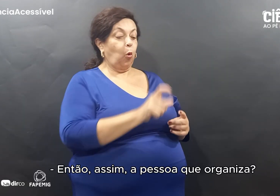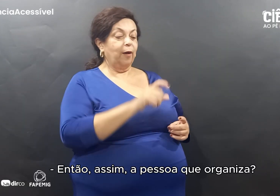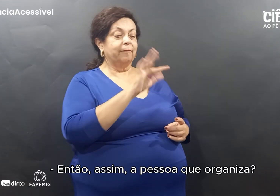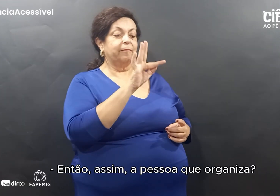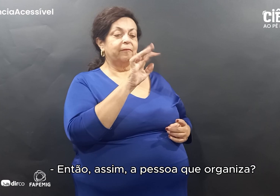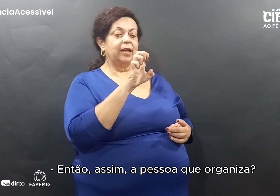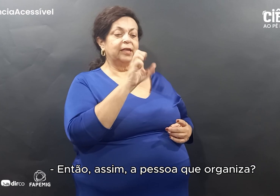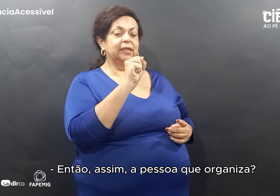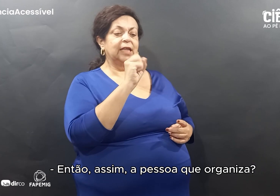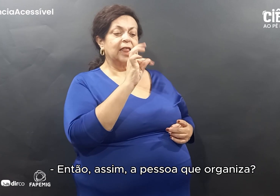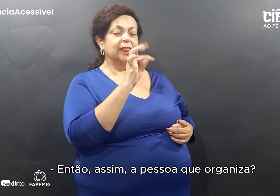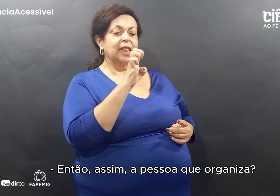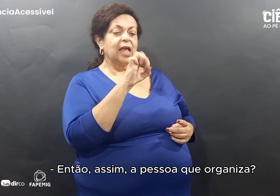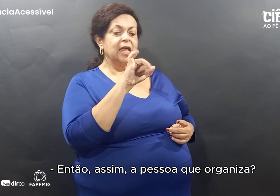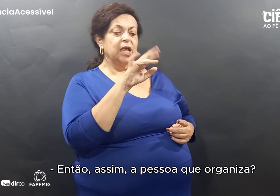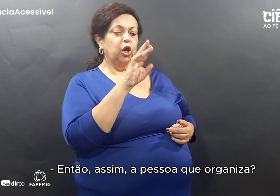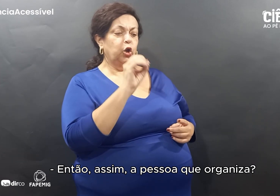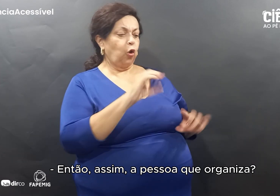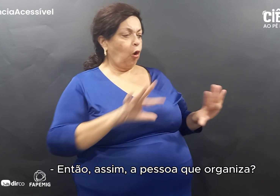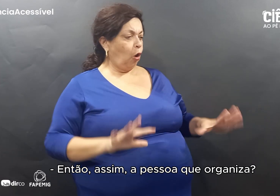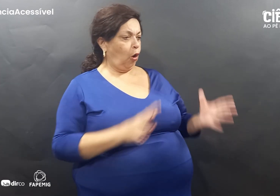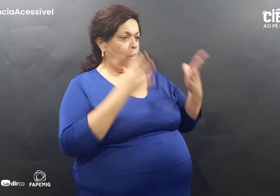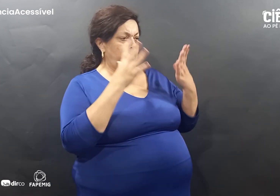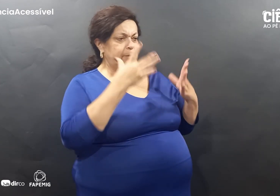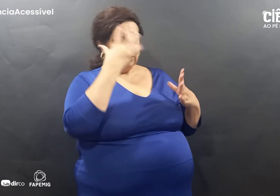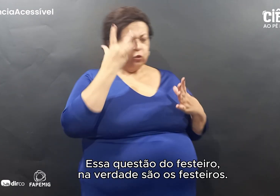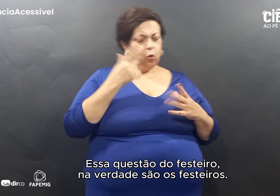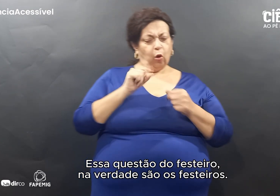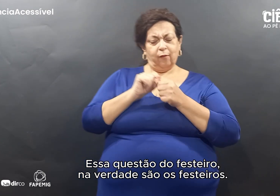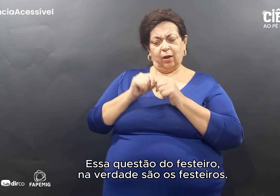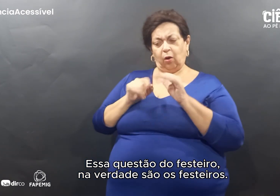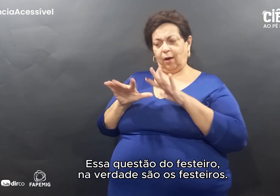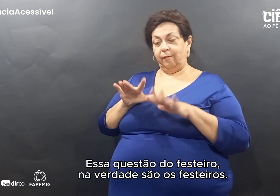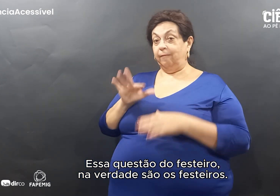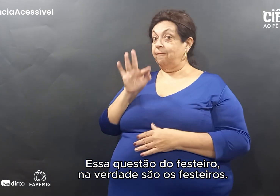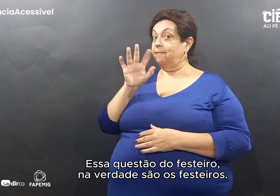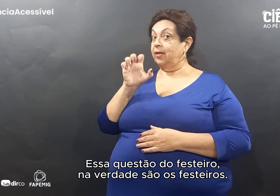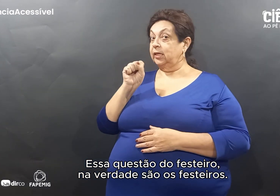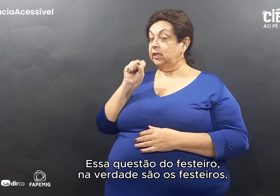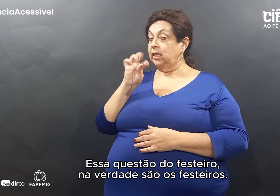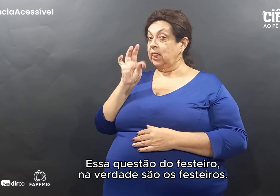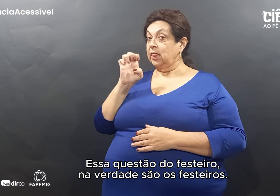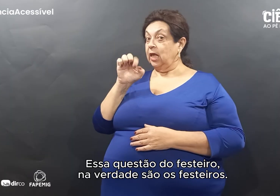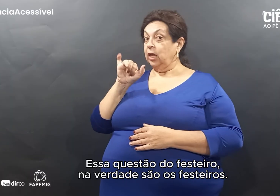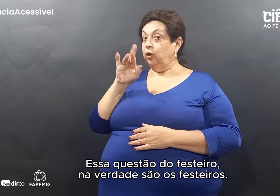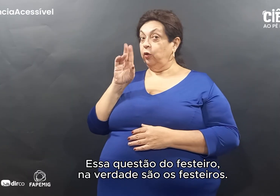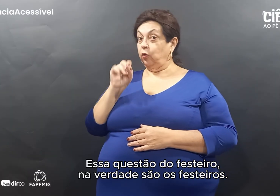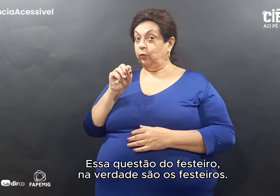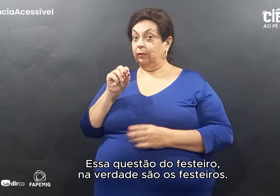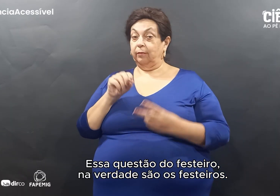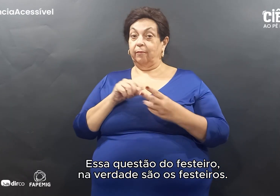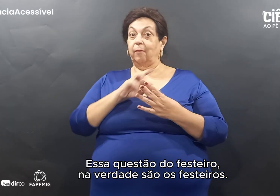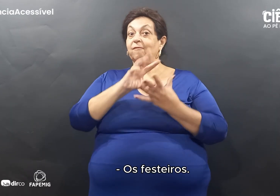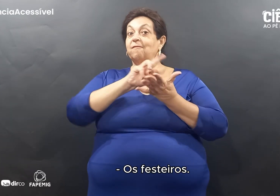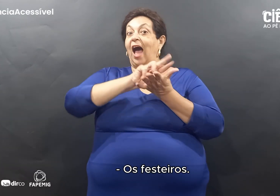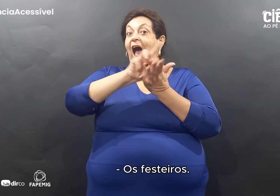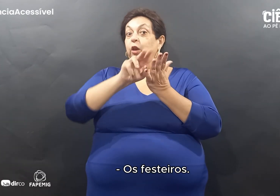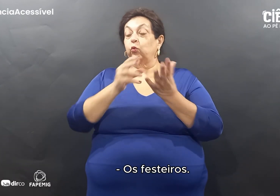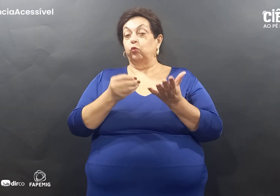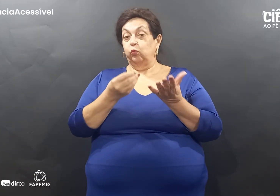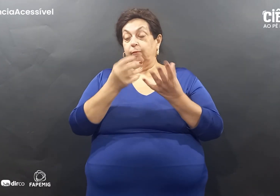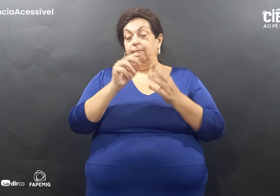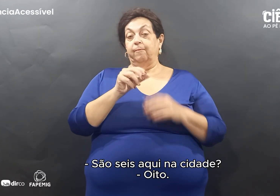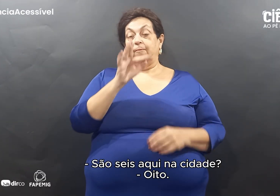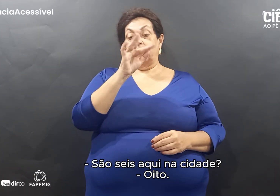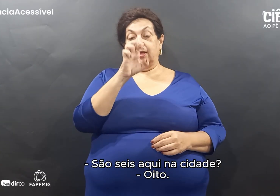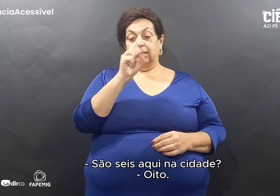Então, assim, é a pessoa que organiza... Essa questão do festeiro, na verdade, são os festeiros. Né? Os festeiros.